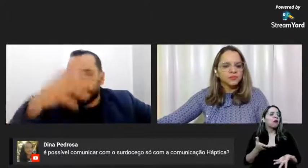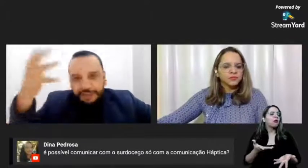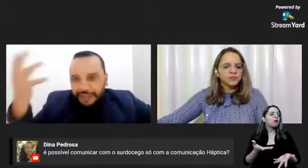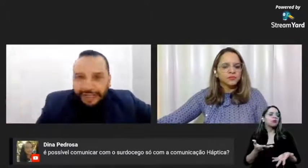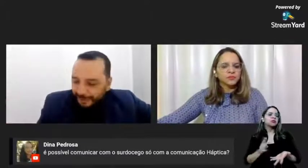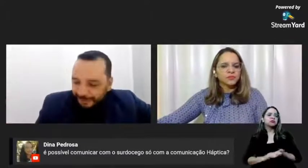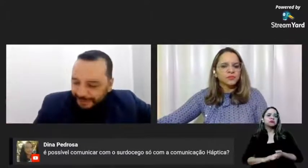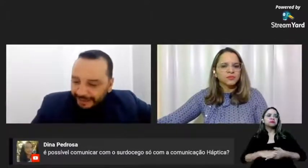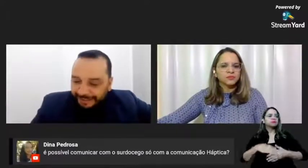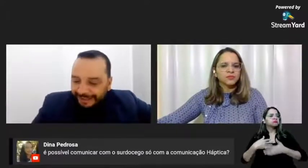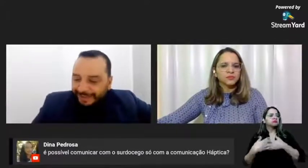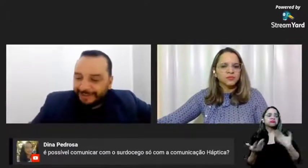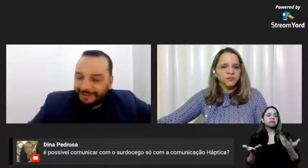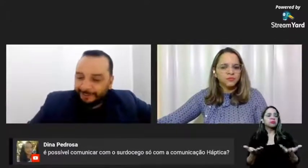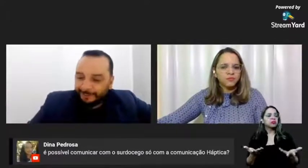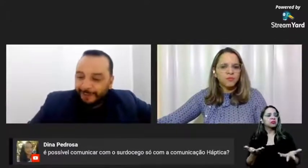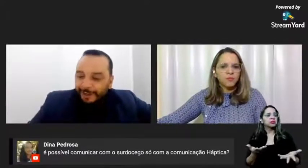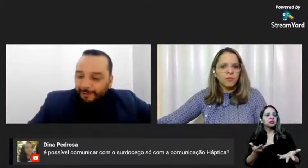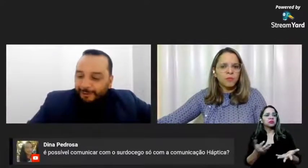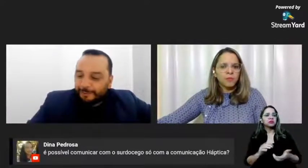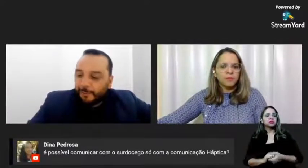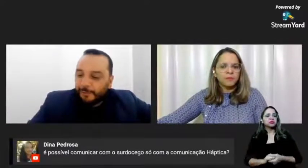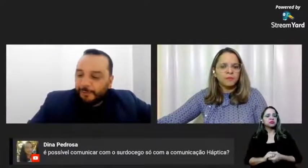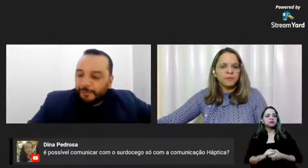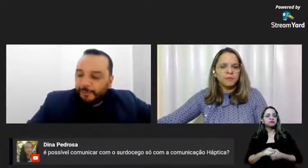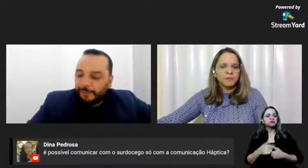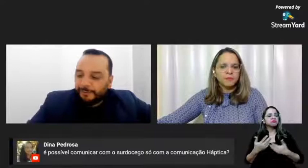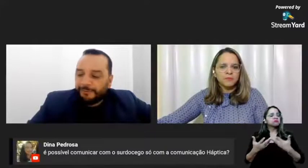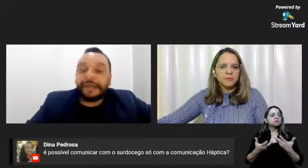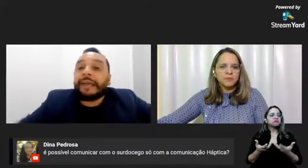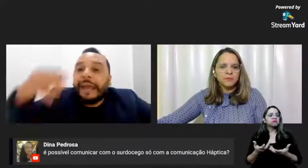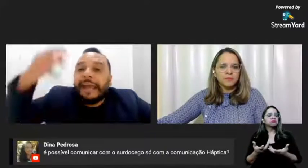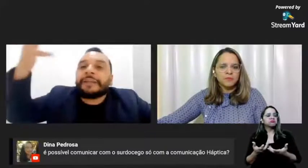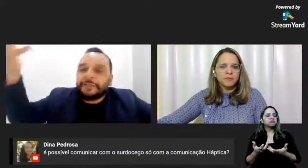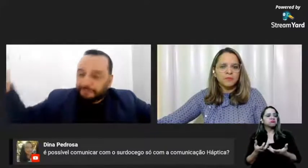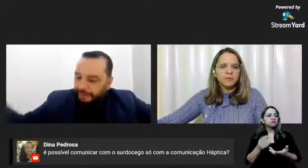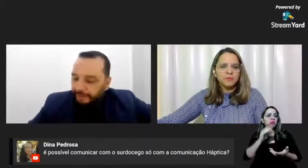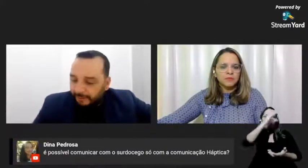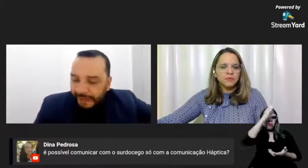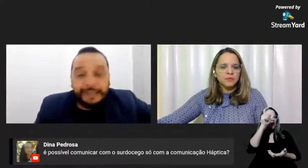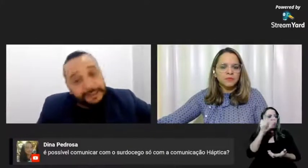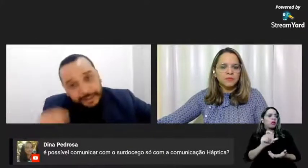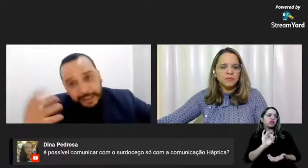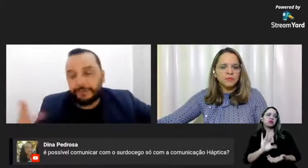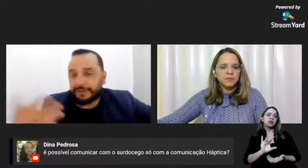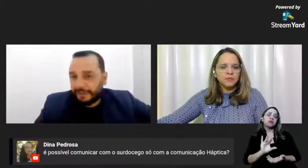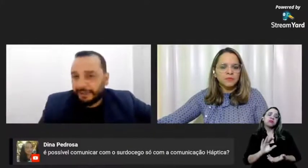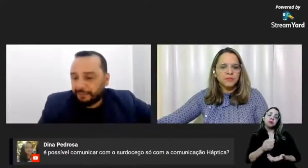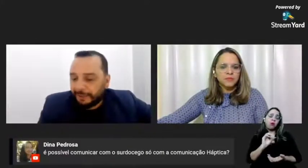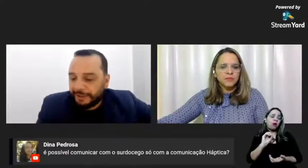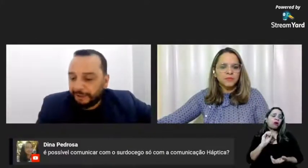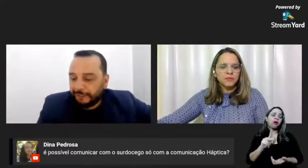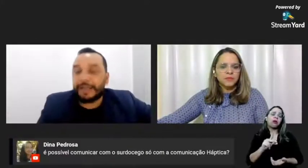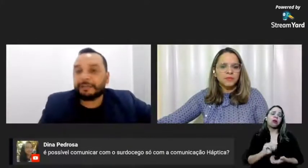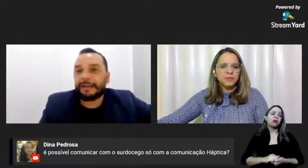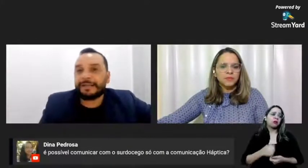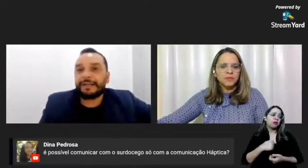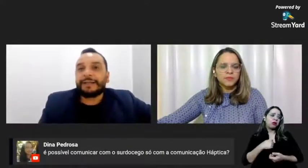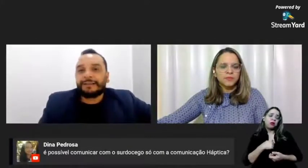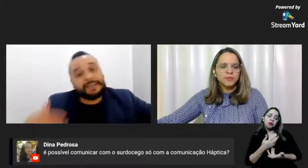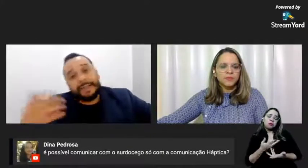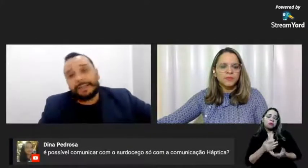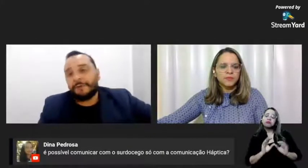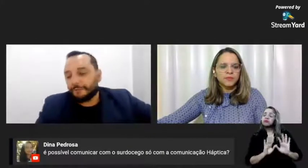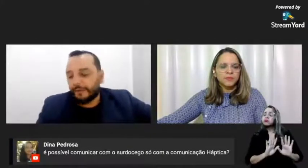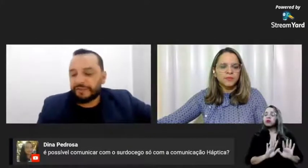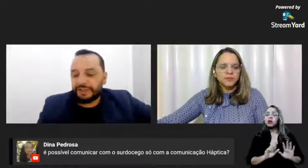alguma coisa do gênero, assim, né? Tipo, um cliente meu, aí sim eu vou te tratar de uma maneira diferente. Mas,